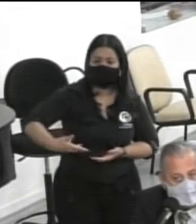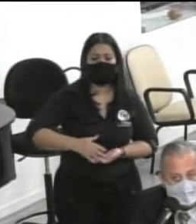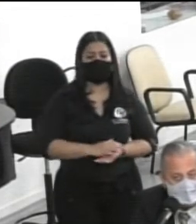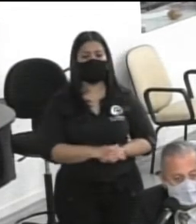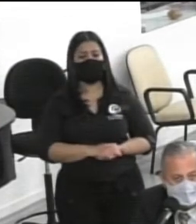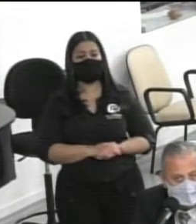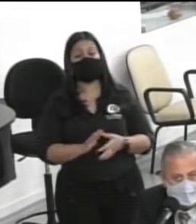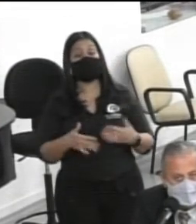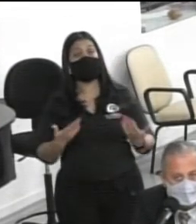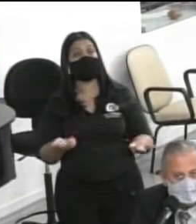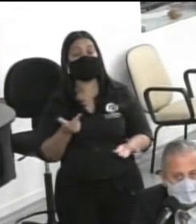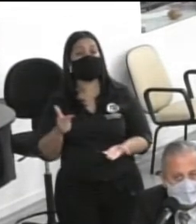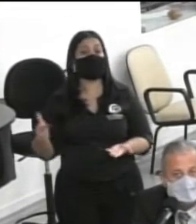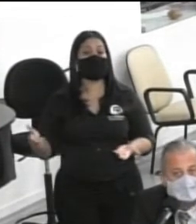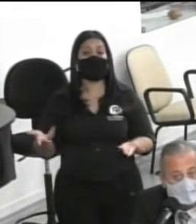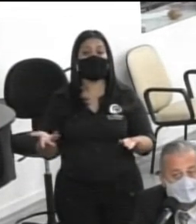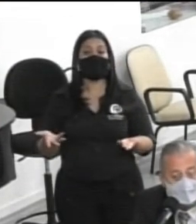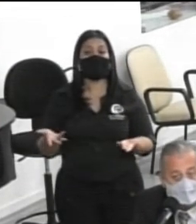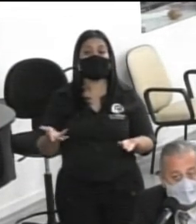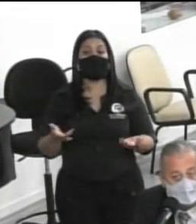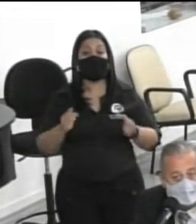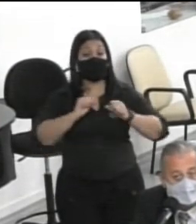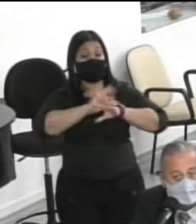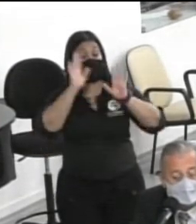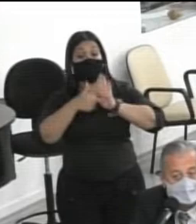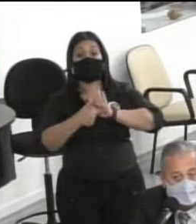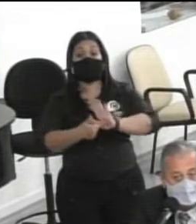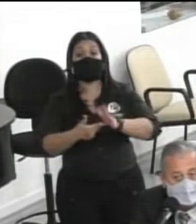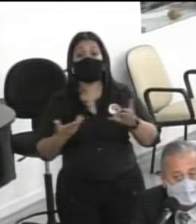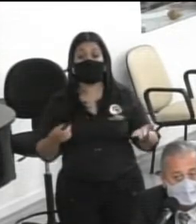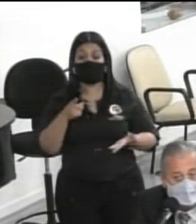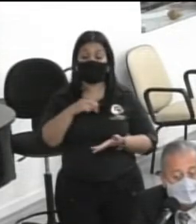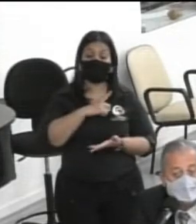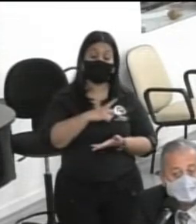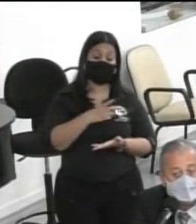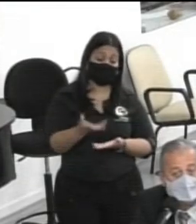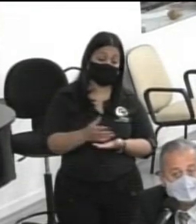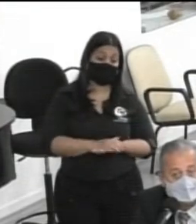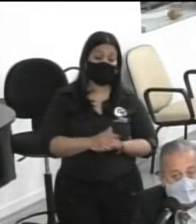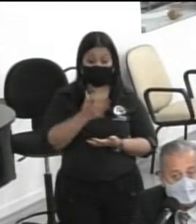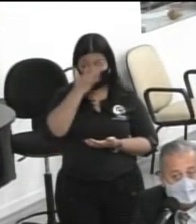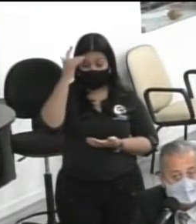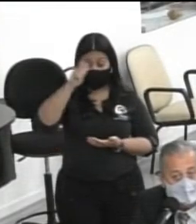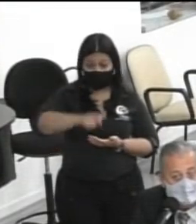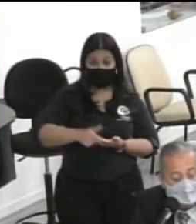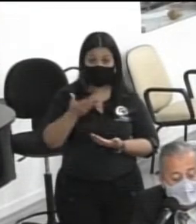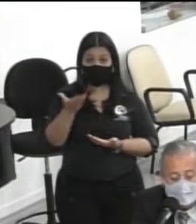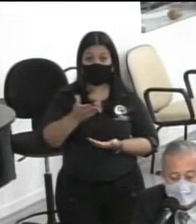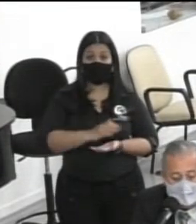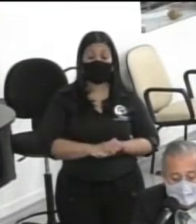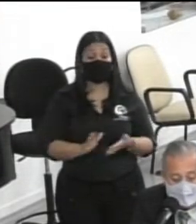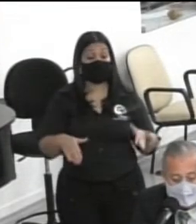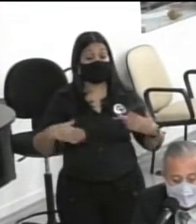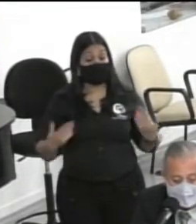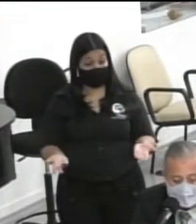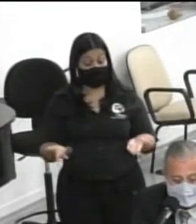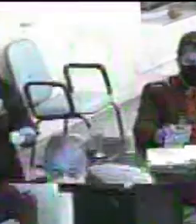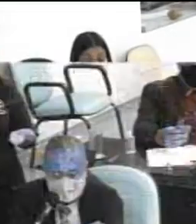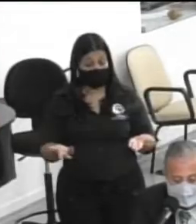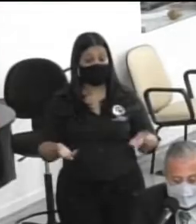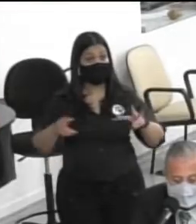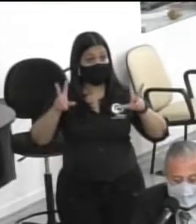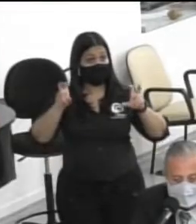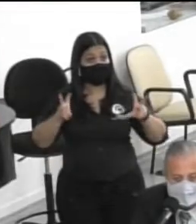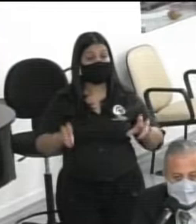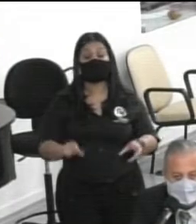tem que esconder nada, é a transparência que você tem pela pessoa que você é. Então, essa questão de